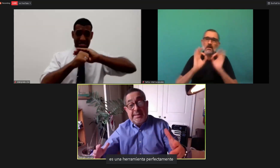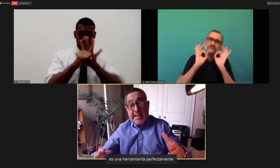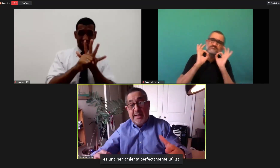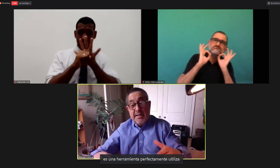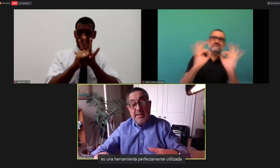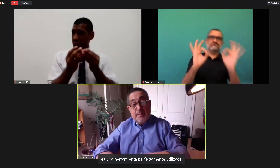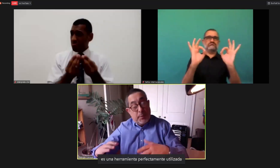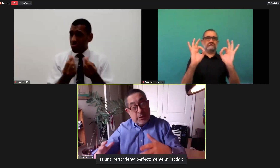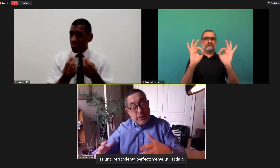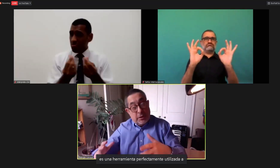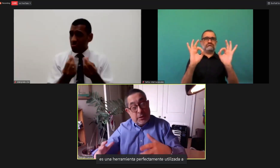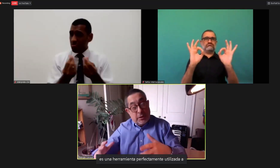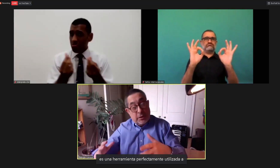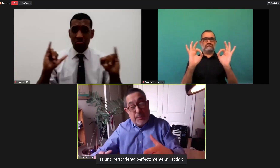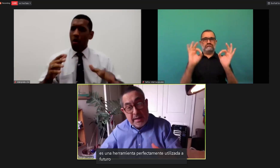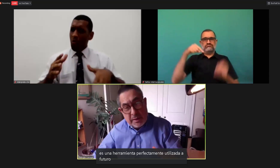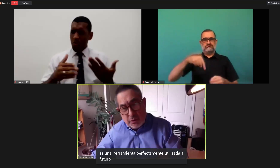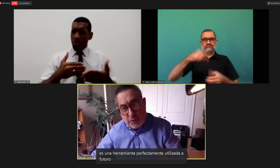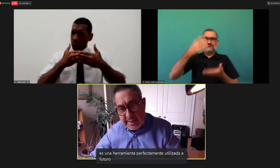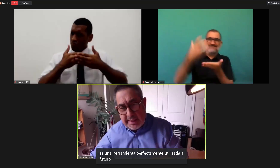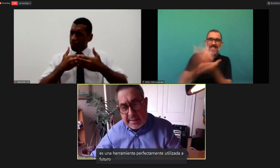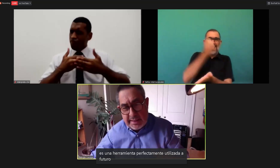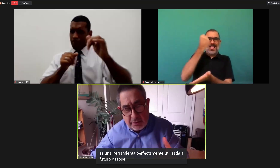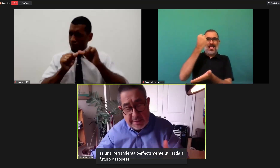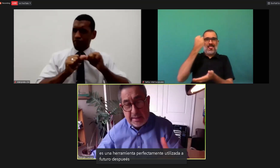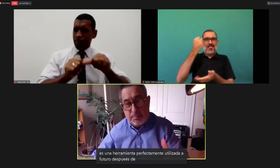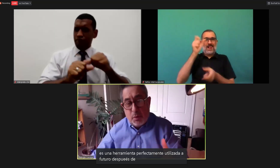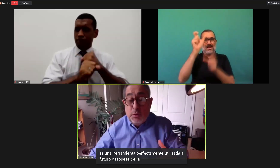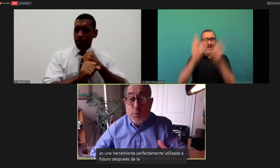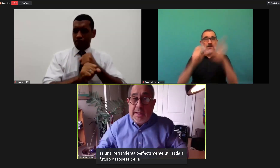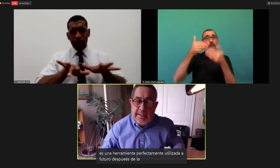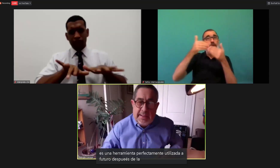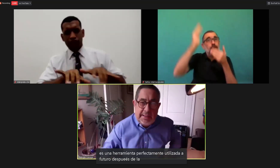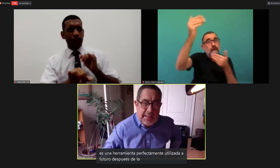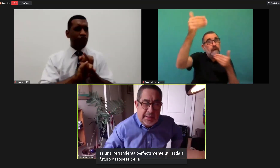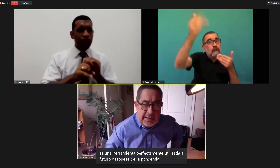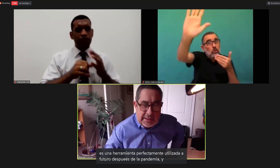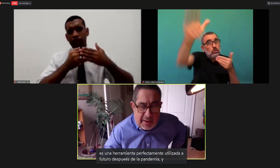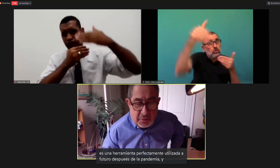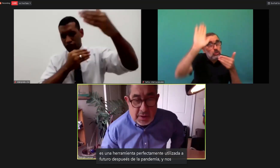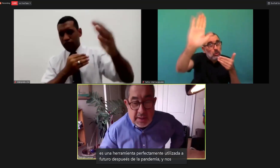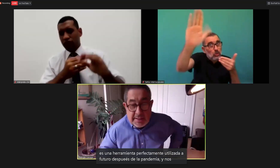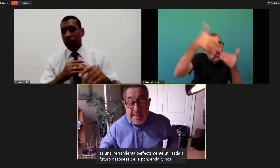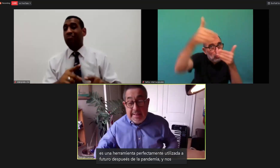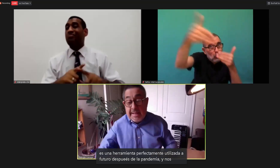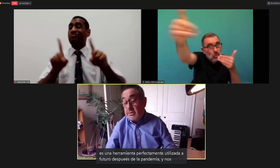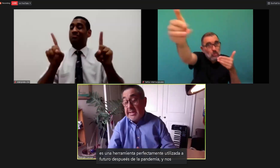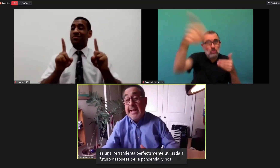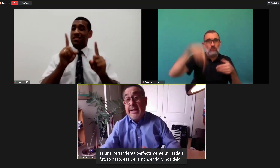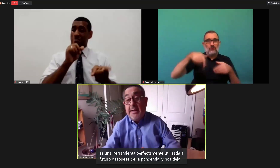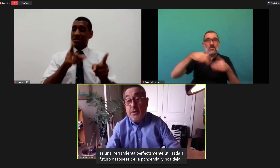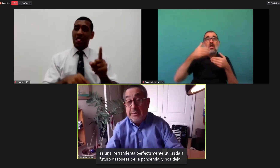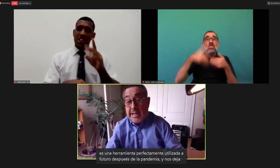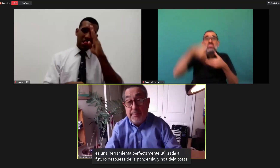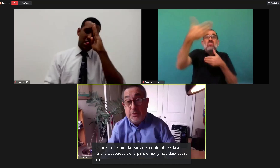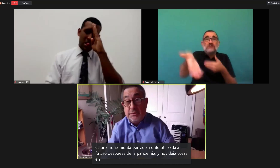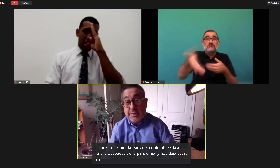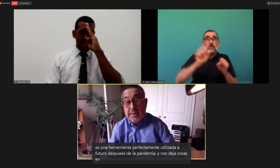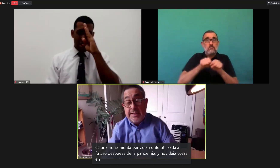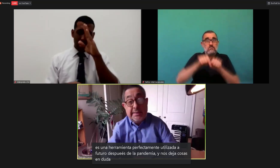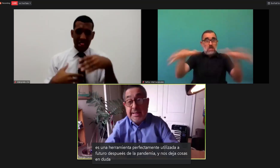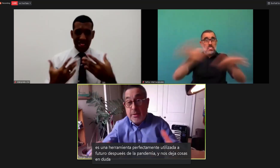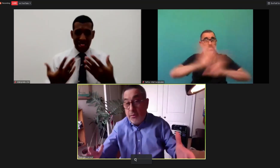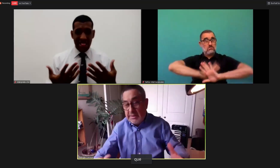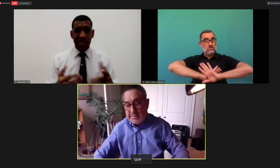esperamos que así sea. Pero también hay algunas cosas que nos dejan un poco en duda el teletrabajo, y es de que no se generan los